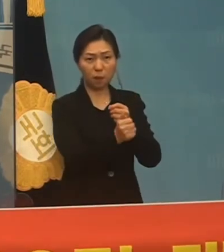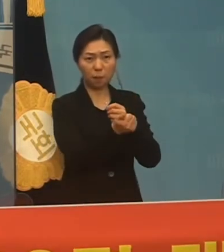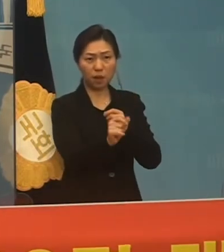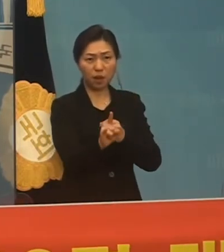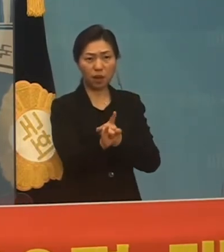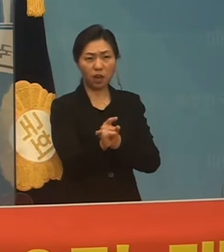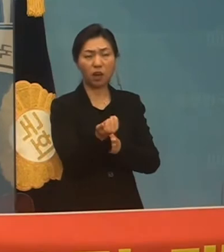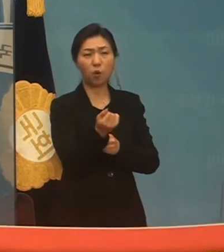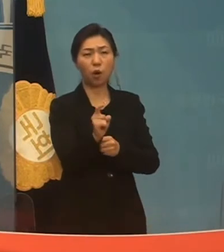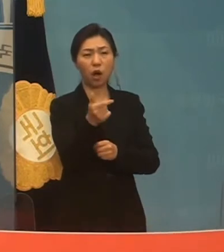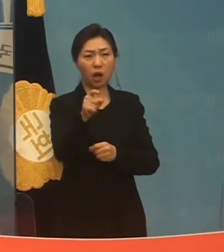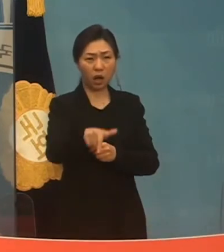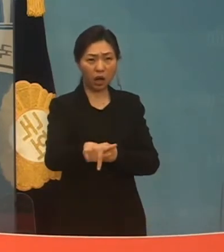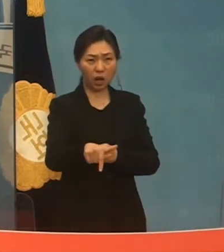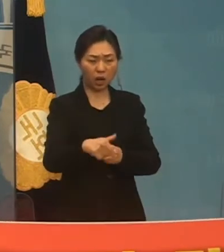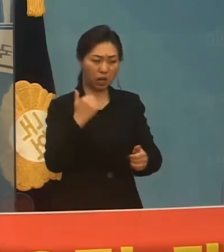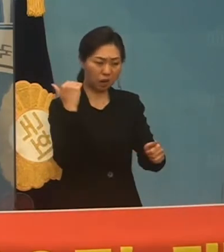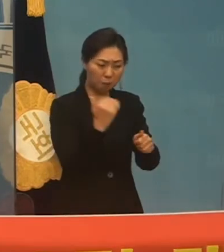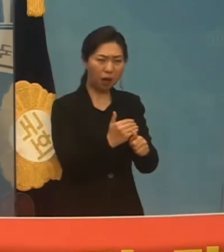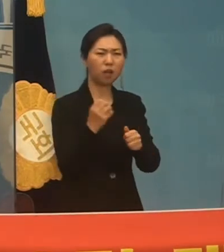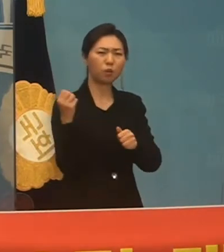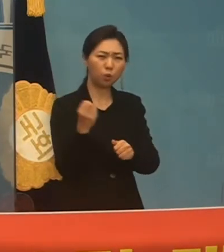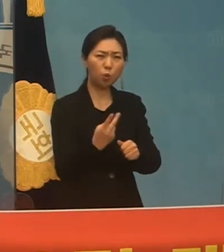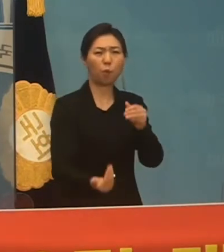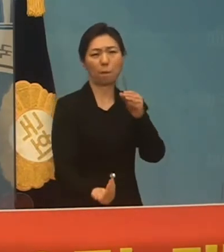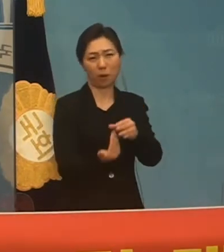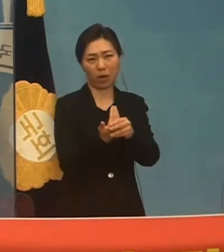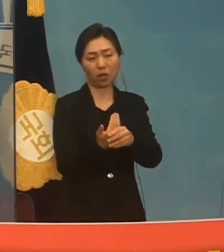올해도 어김없이 또다시 벌어졌습니다.